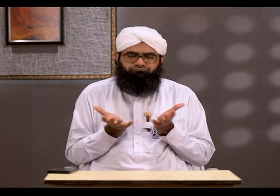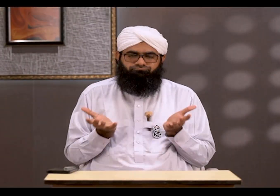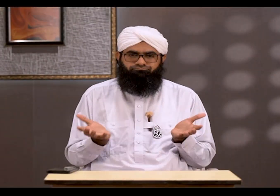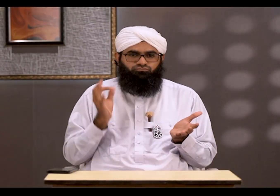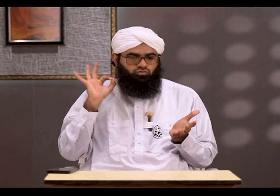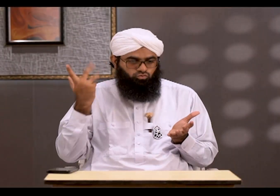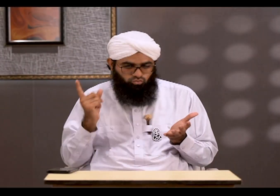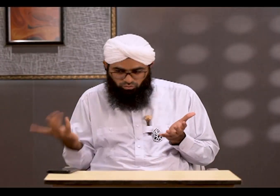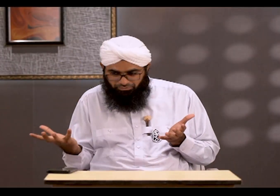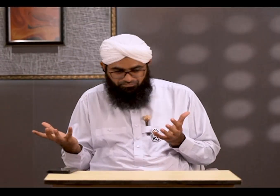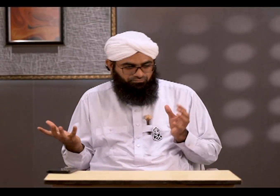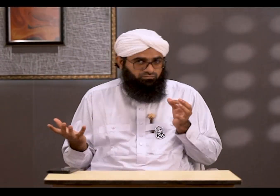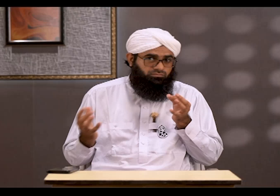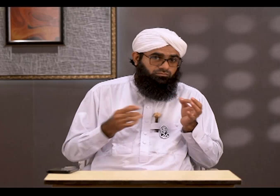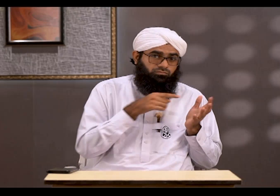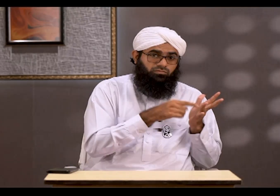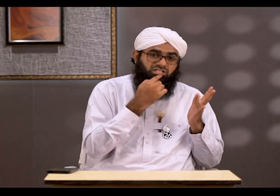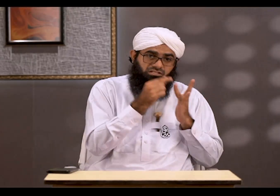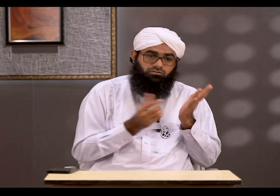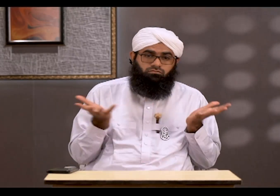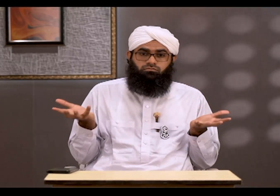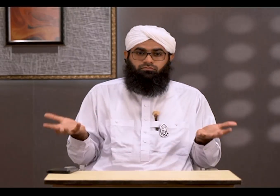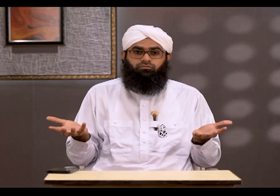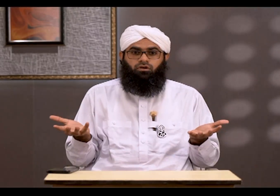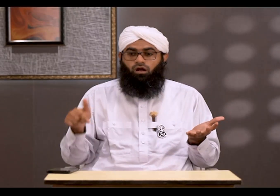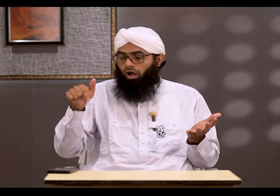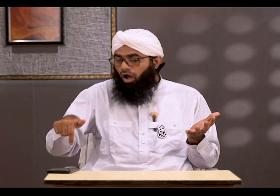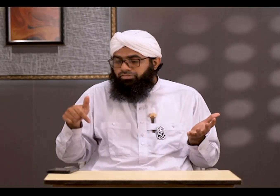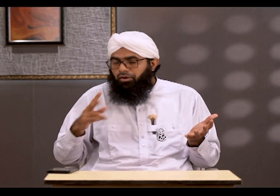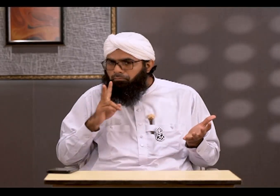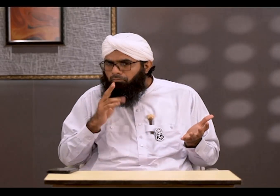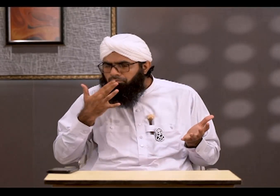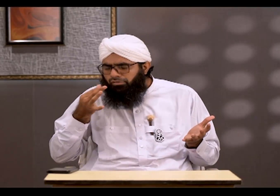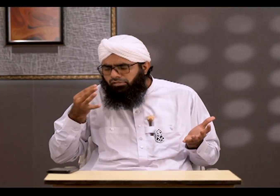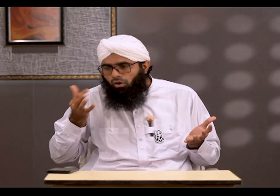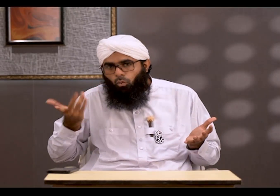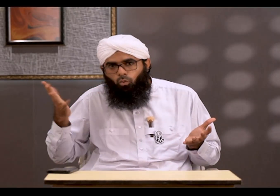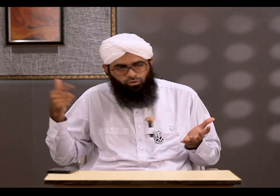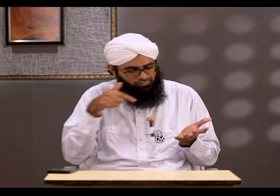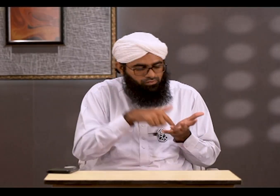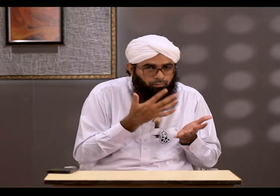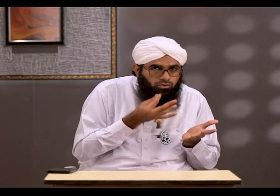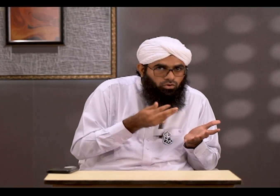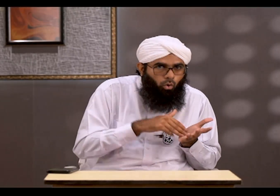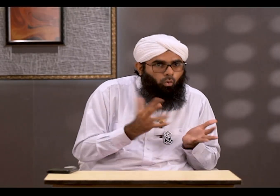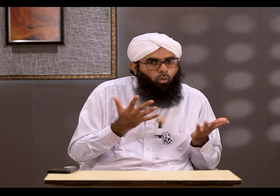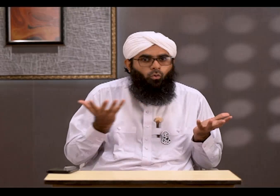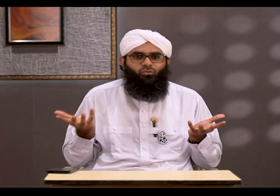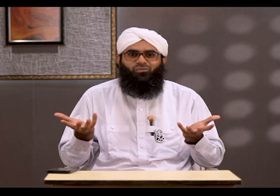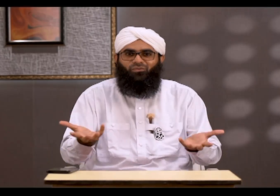دوسرے ہاتھ میں سونے کے پیالے ہوں گے۔ ہر پیالے میں الگ الگ طرح کی نعمت ہوگی۔ جتنا کھانا کھاتے جائیں گے لذت میں